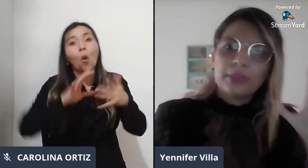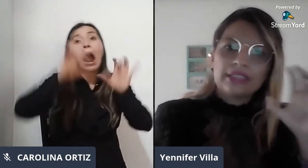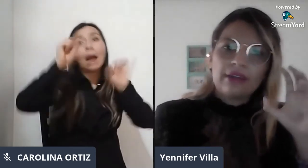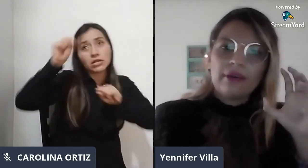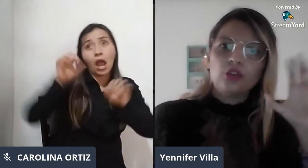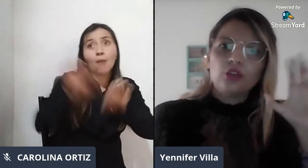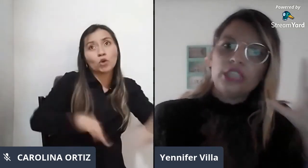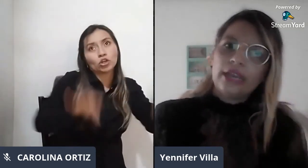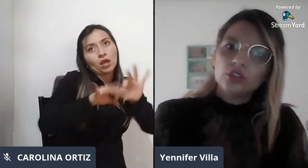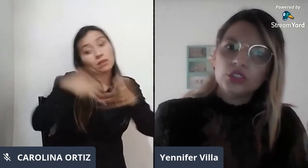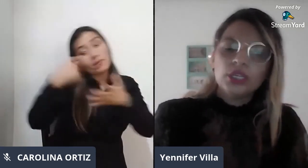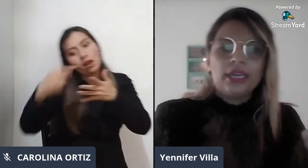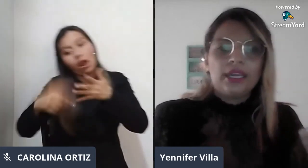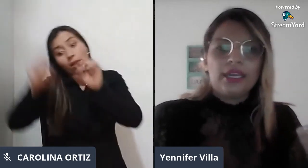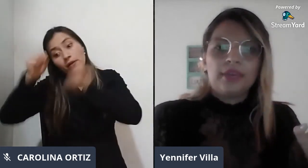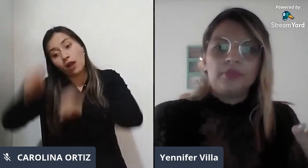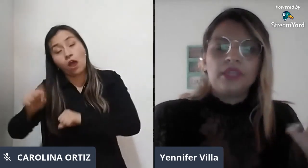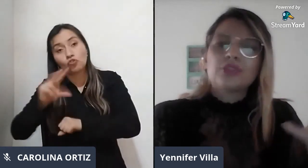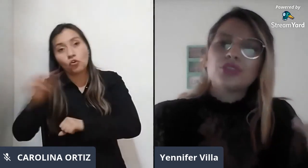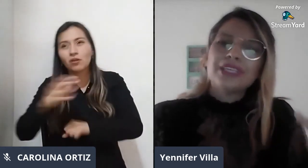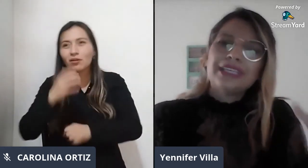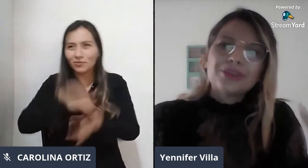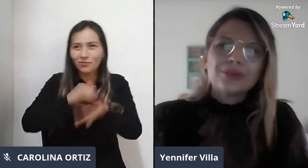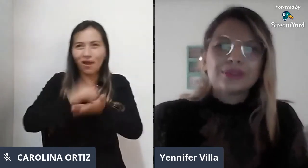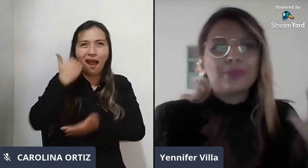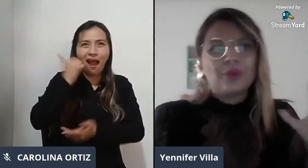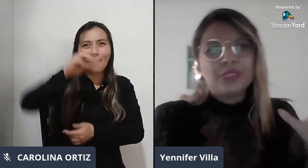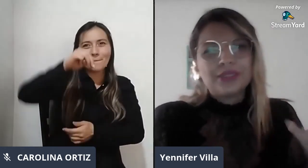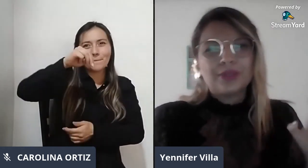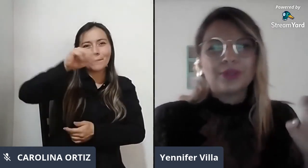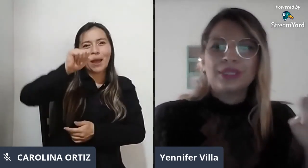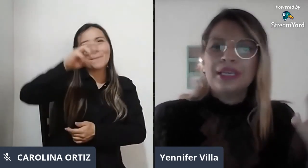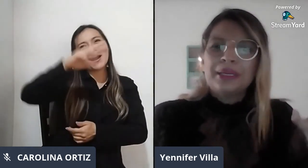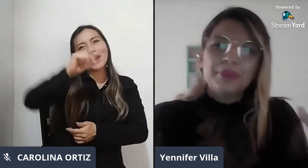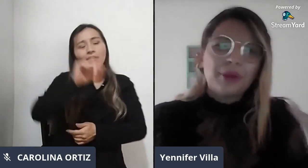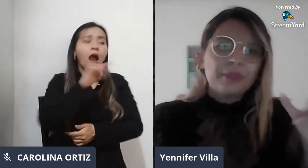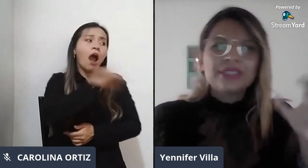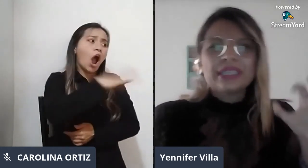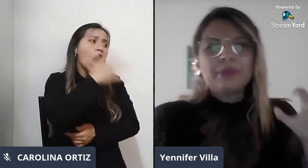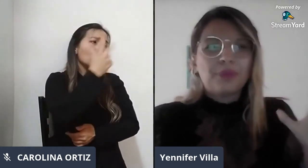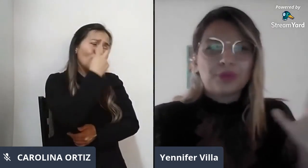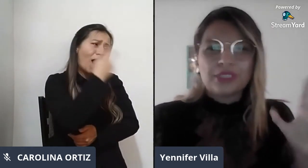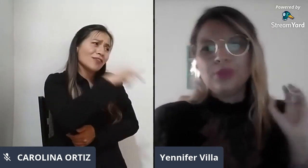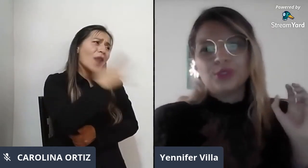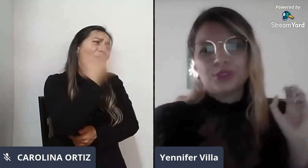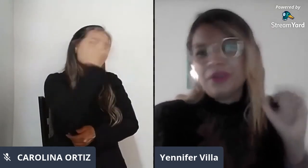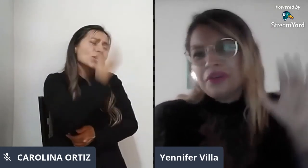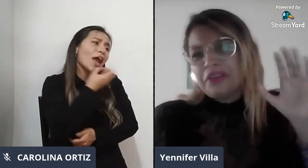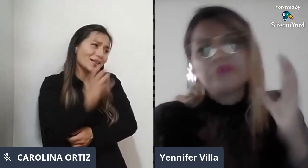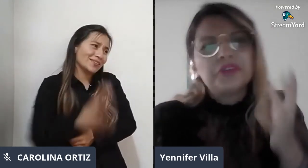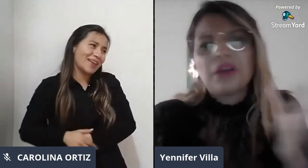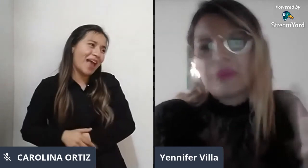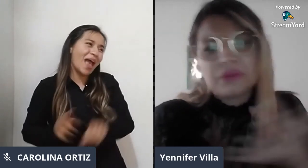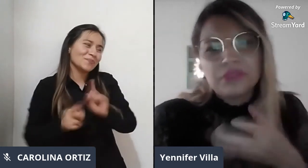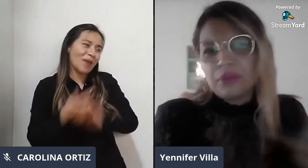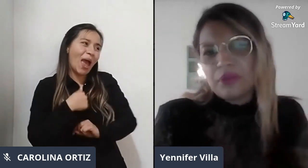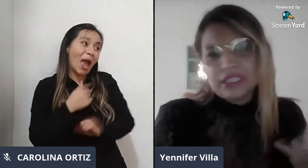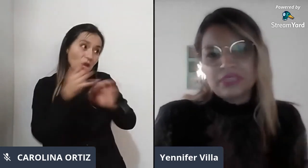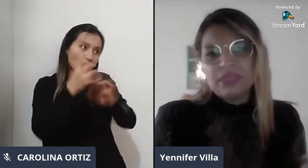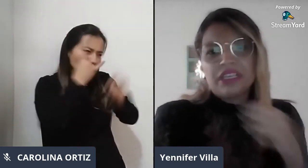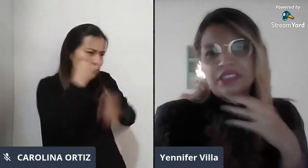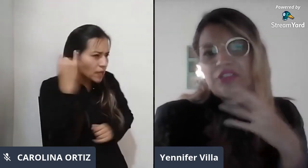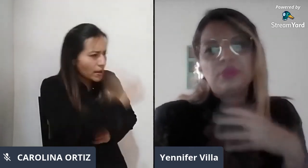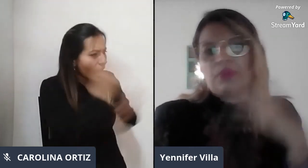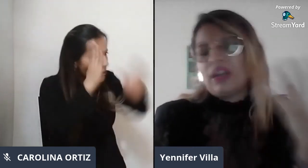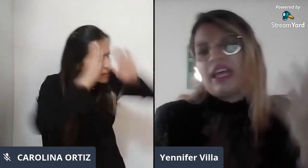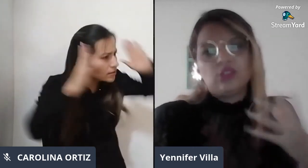Por eso cuando Amaranta hablaba de los ciegos, esos cieguitos tan bonitos, pero a mí no es que me importen mucho, ¿no? Nunca me he preguntado por